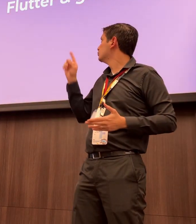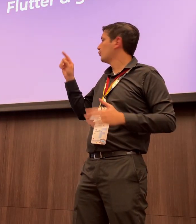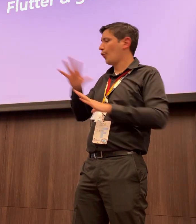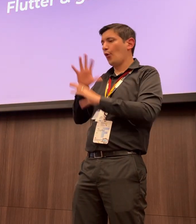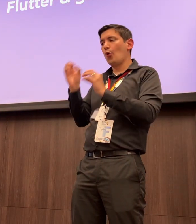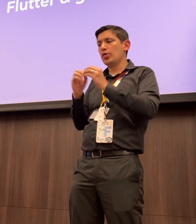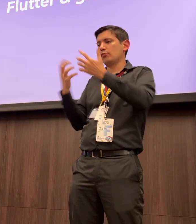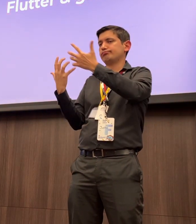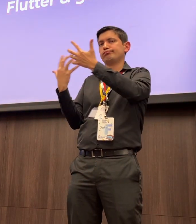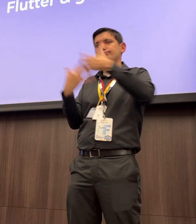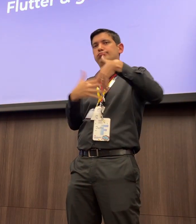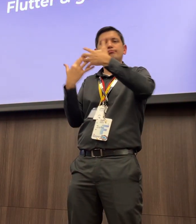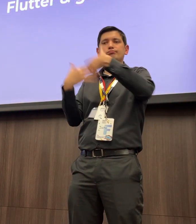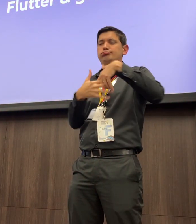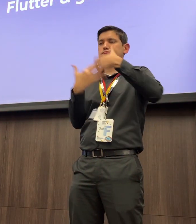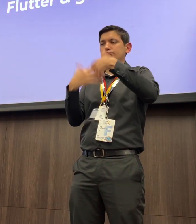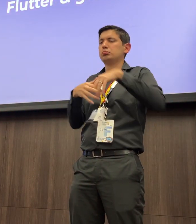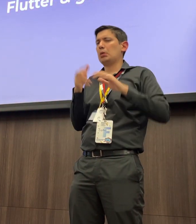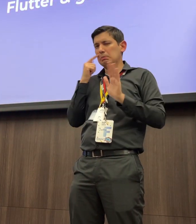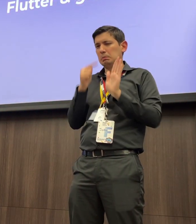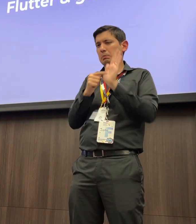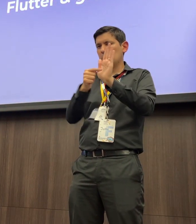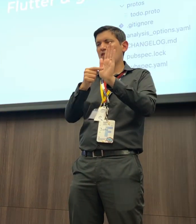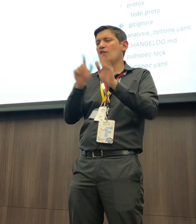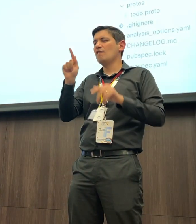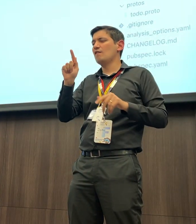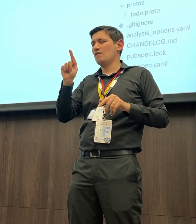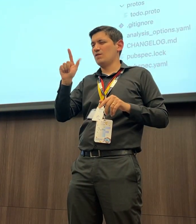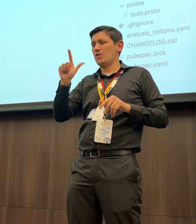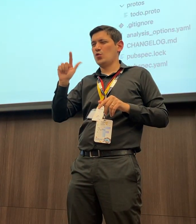código, que ahora vamos a ver cómo lo integramos con Flutter.